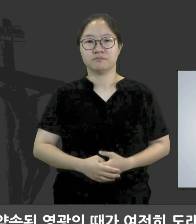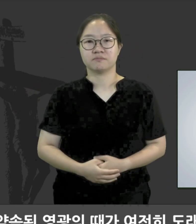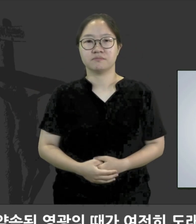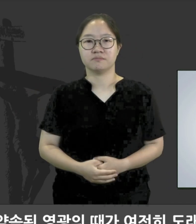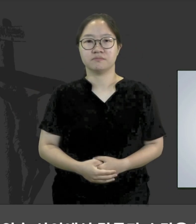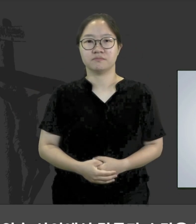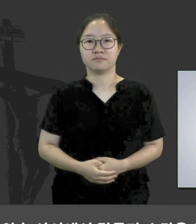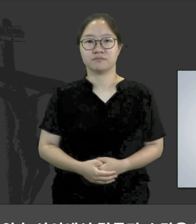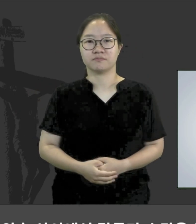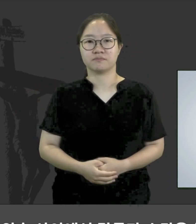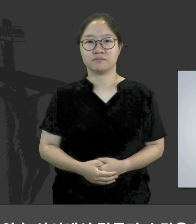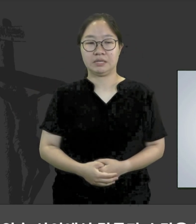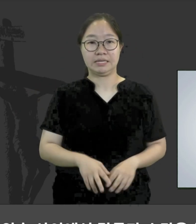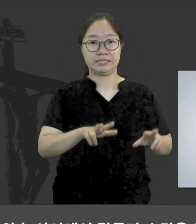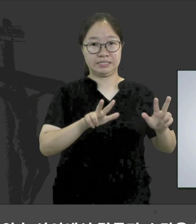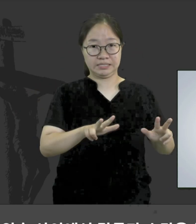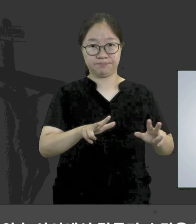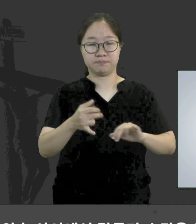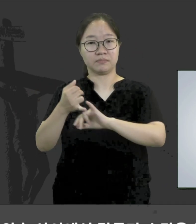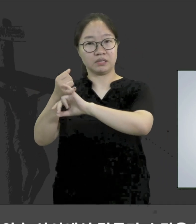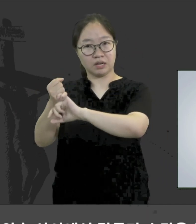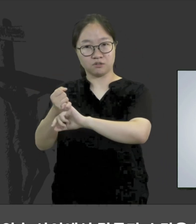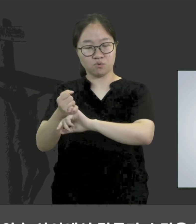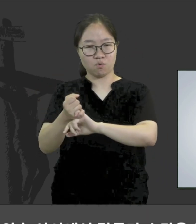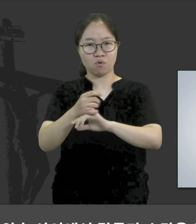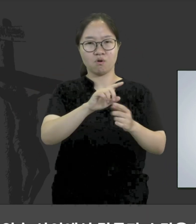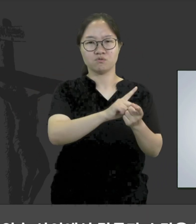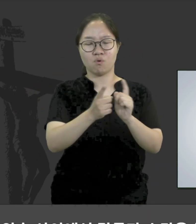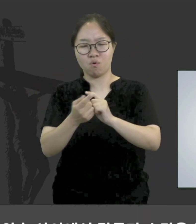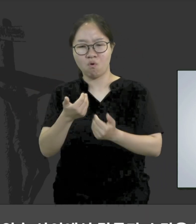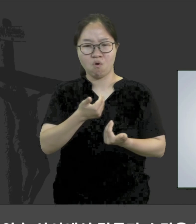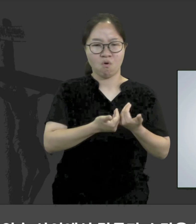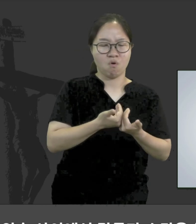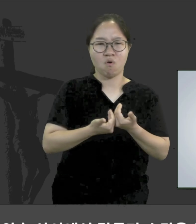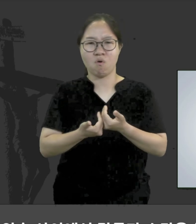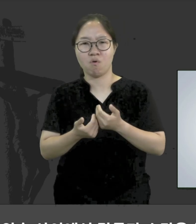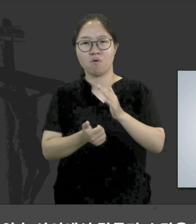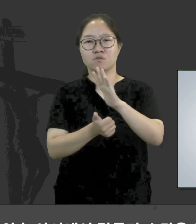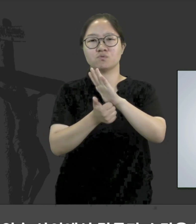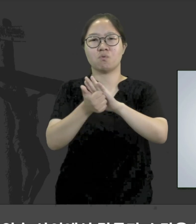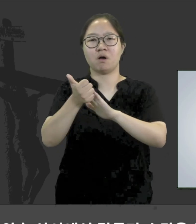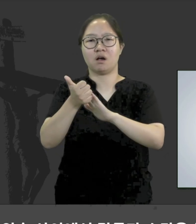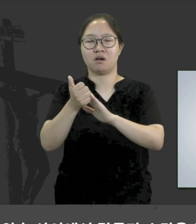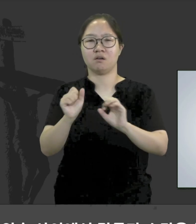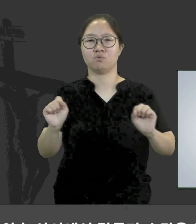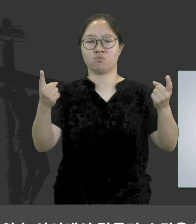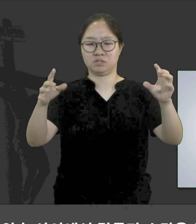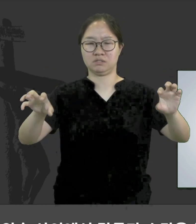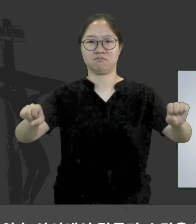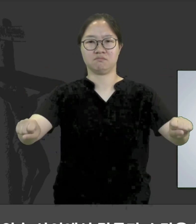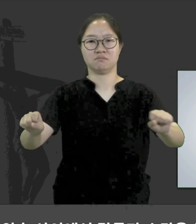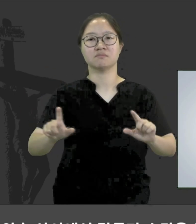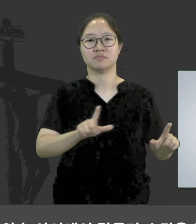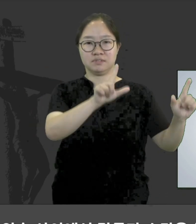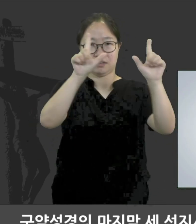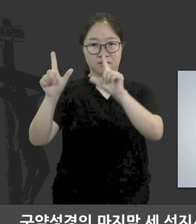혼란스러워했습니다. 현실과 약속 사이에서 갈등과 소망을 동시에 품고 살아가는